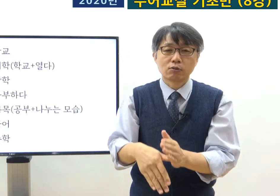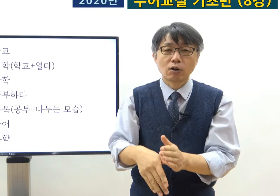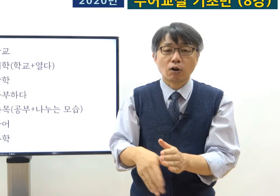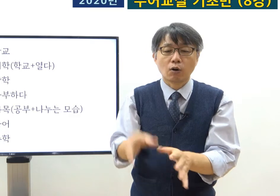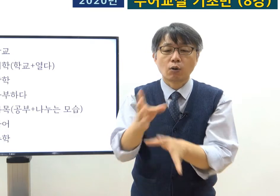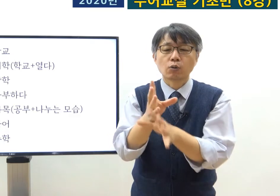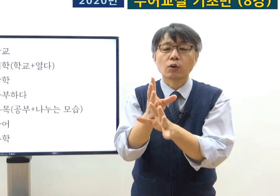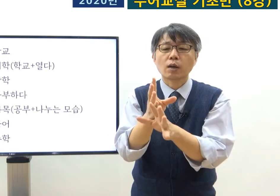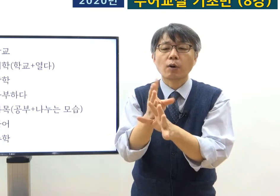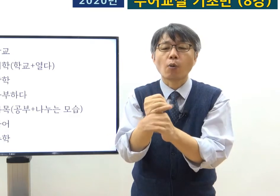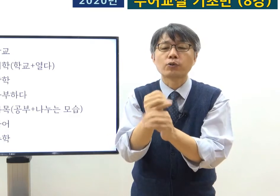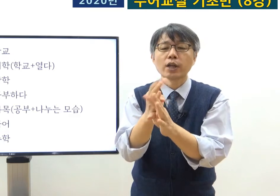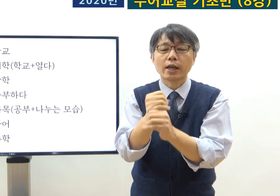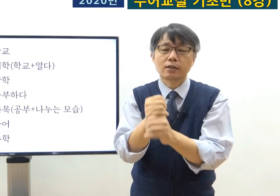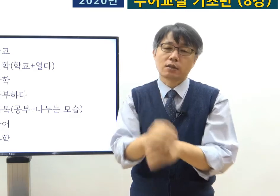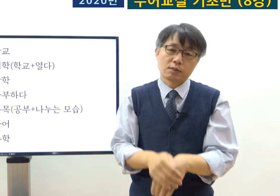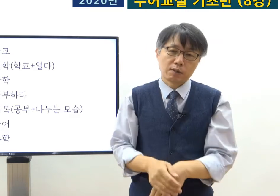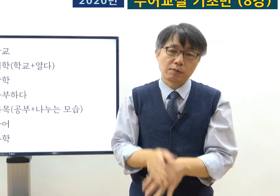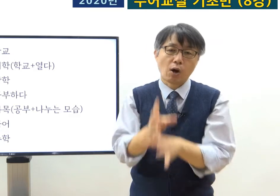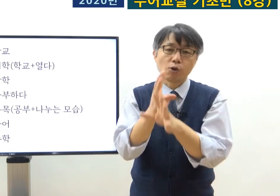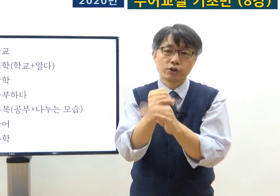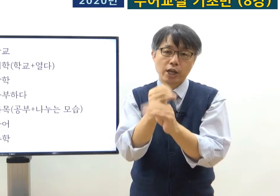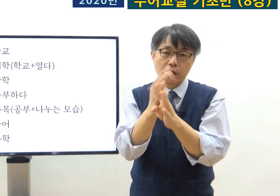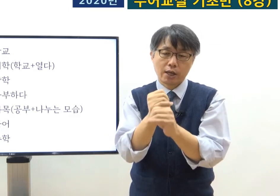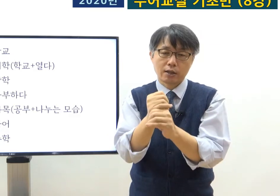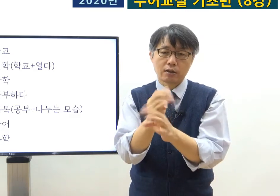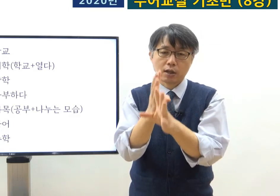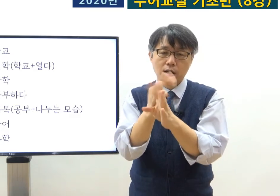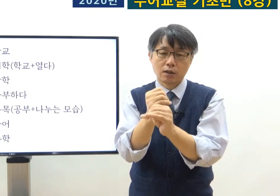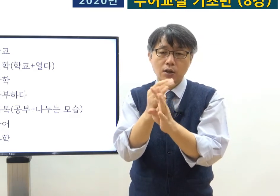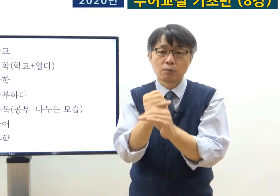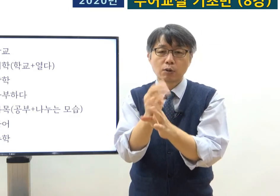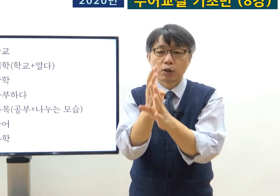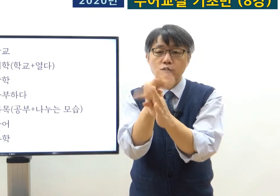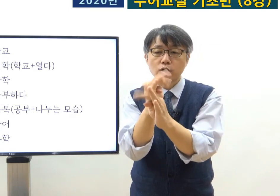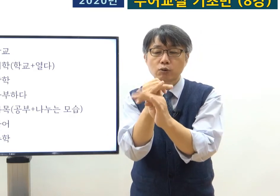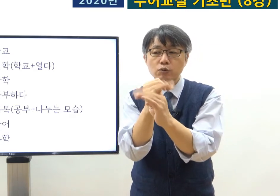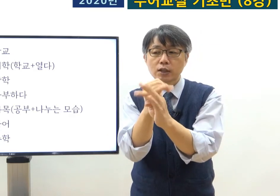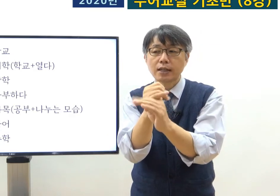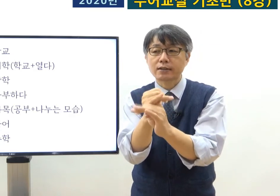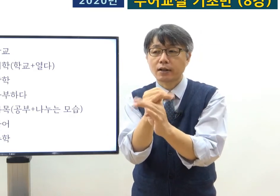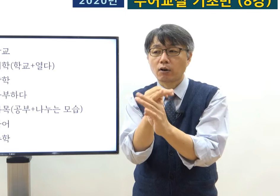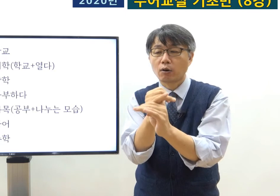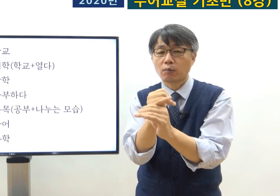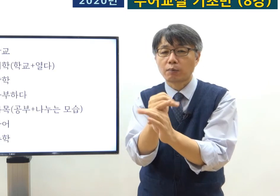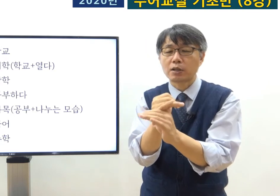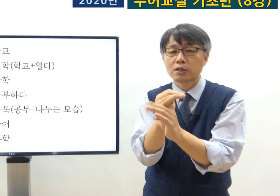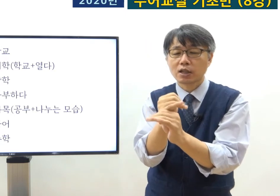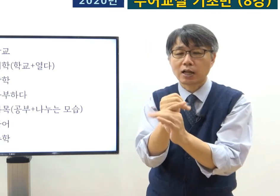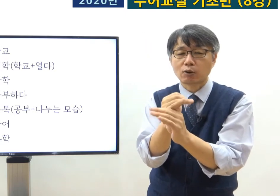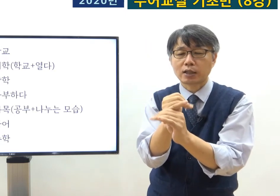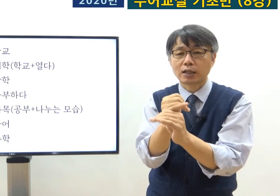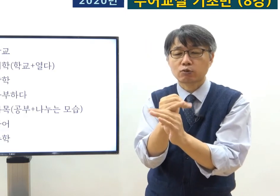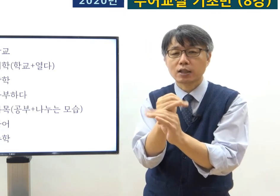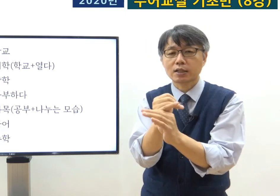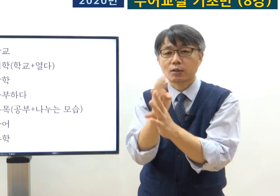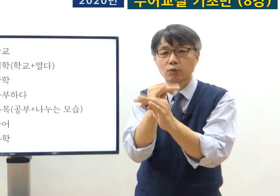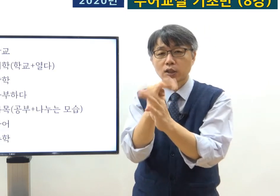언제이고요. 이렇게 하면 언제 이런 뜻입니다. 언제 이렇게 뭐 이렇게 이것도 숫자를 세는 거예요. 뭐 번지 할 거 숫자 셀 때도 이렇게